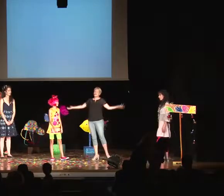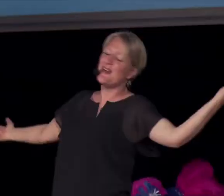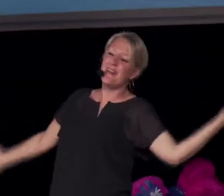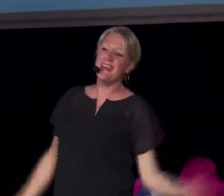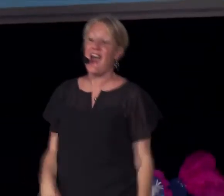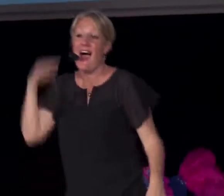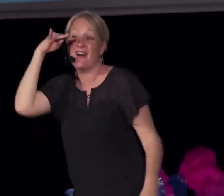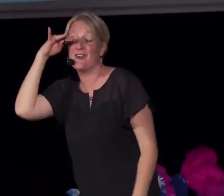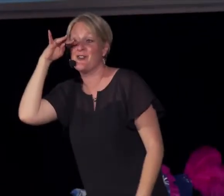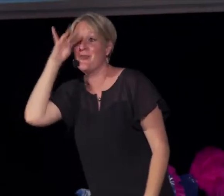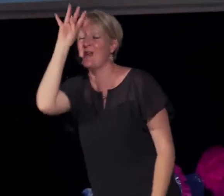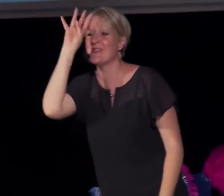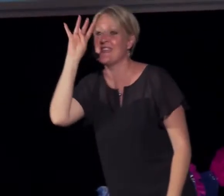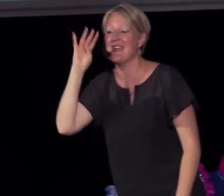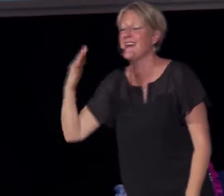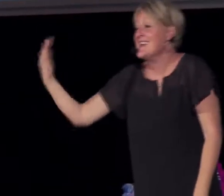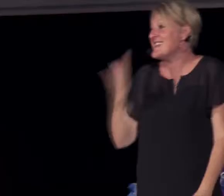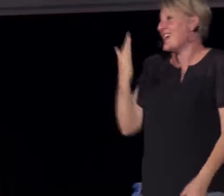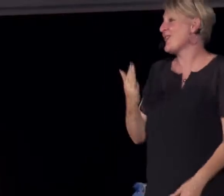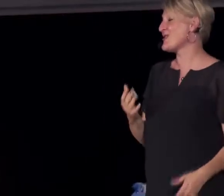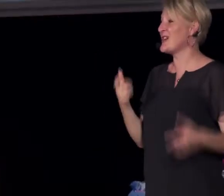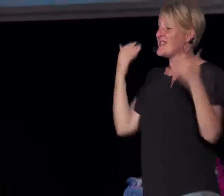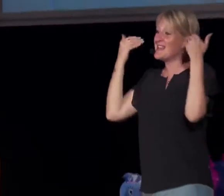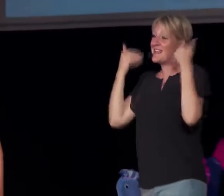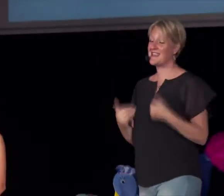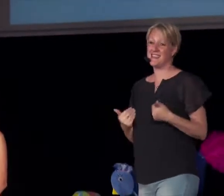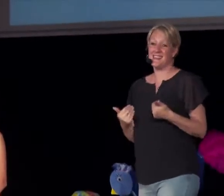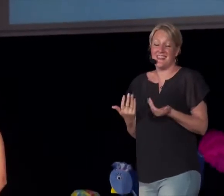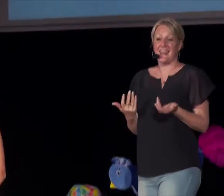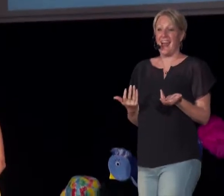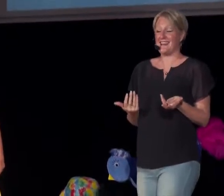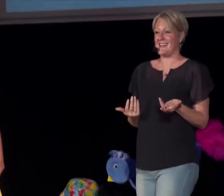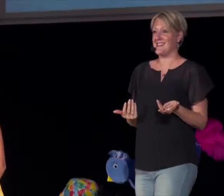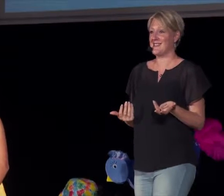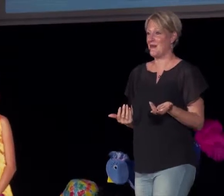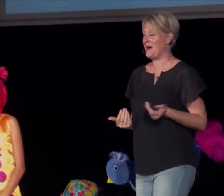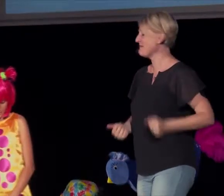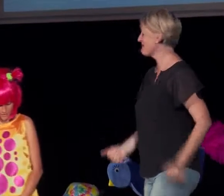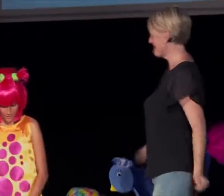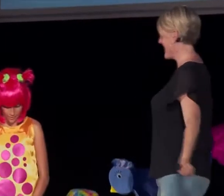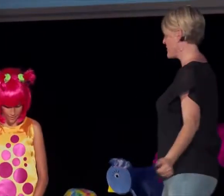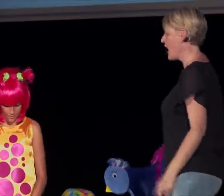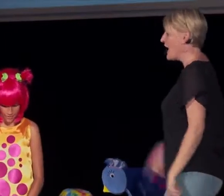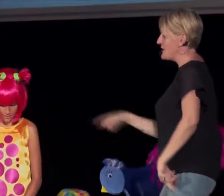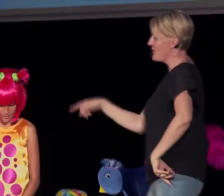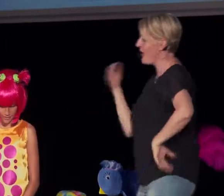Eh oui, à cause de mes longs cils. C'est quelque chose qui est caractéristique chez moi, bien sûr. Et dis-moi,